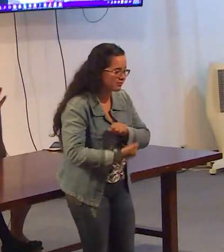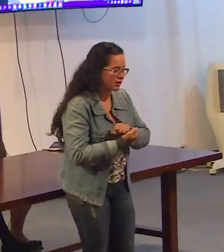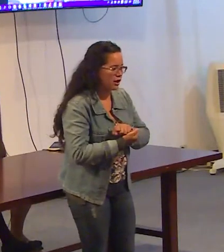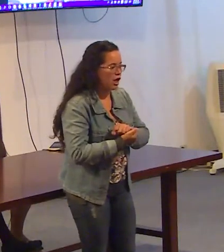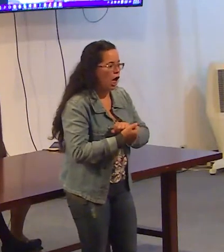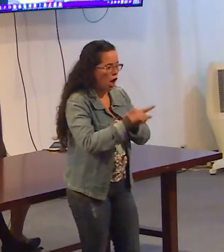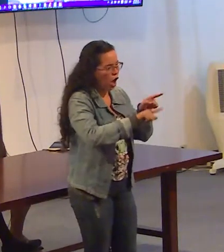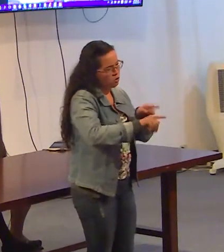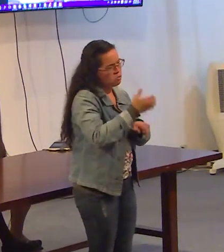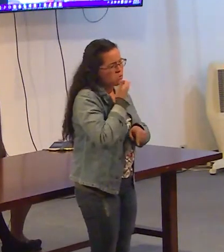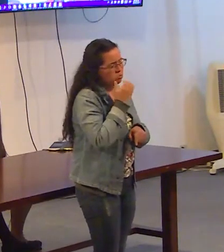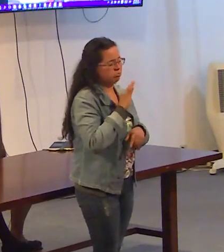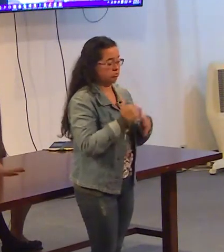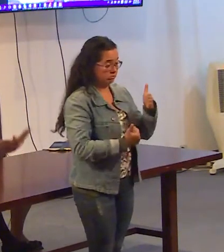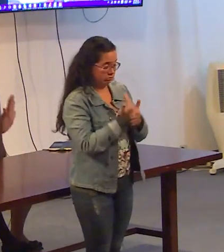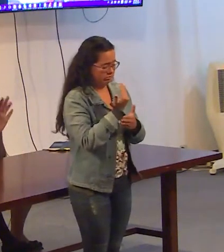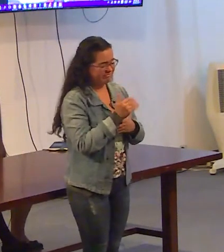trabajen ustedes,